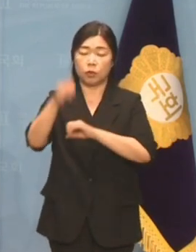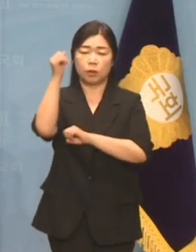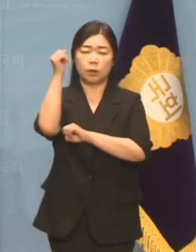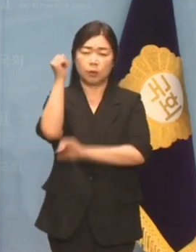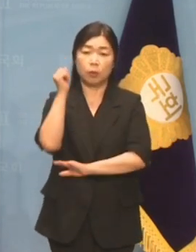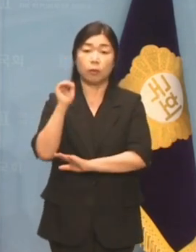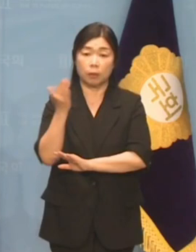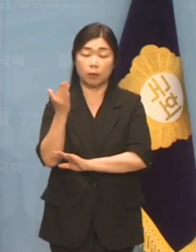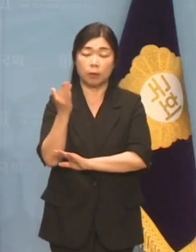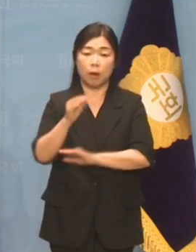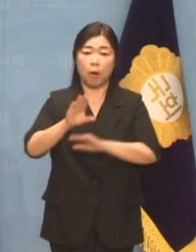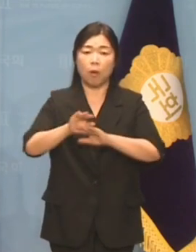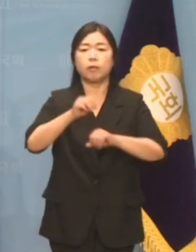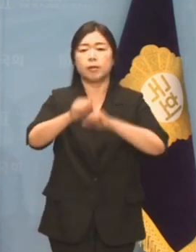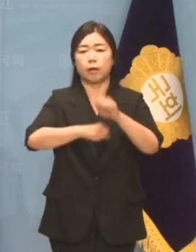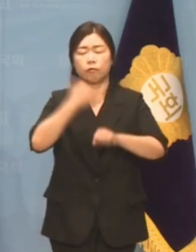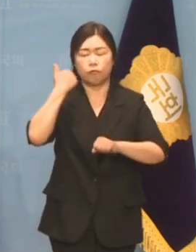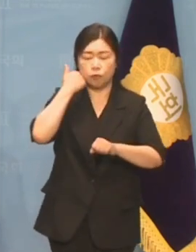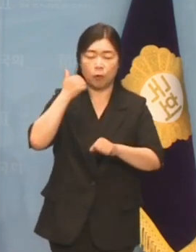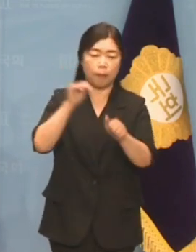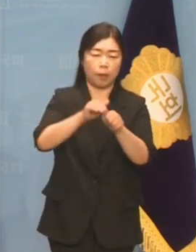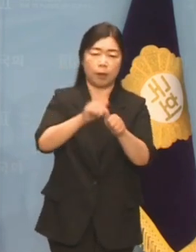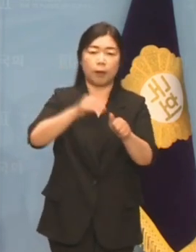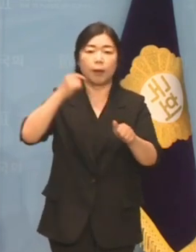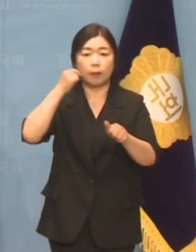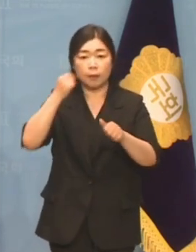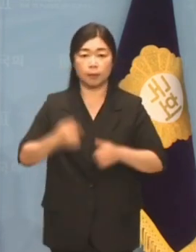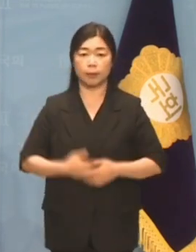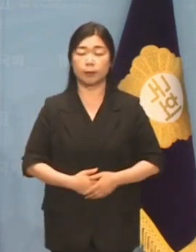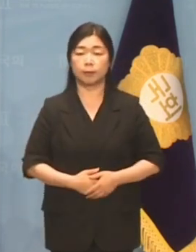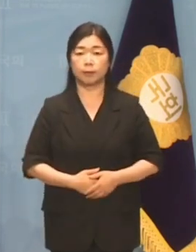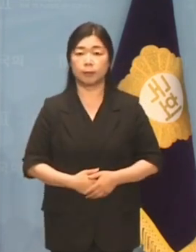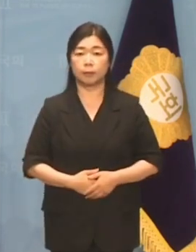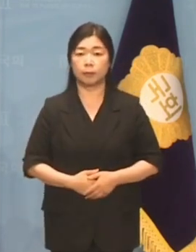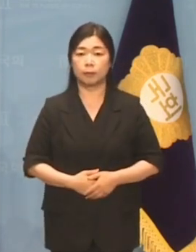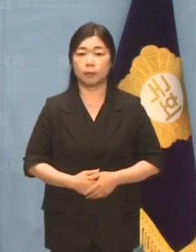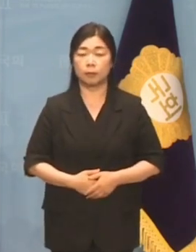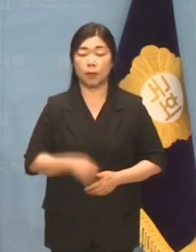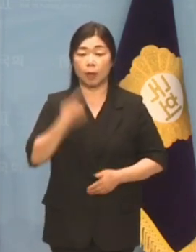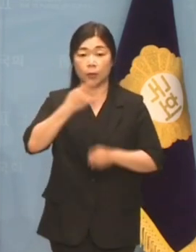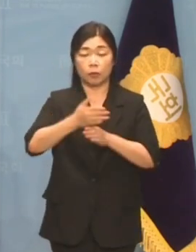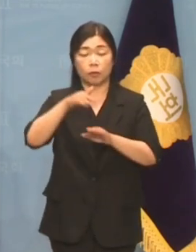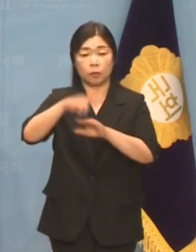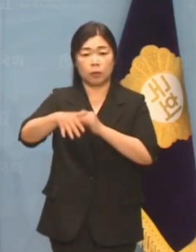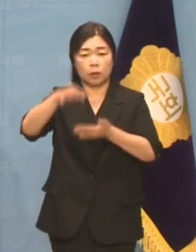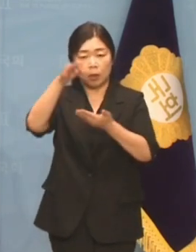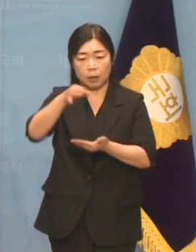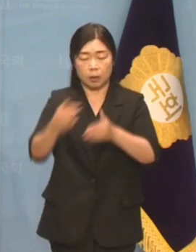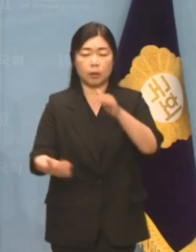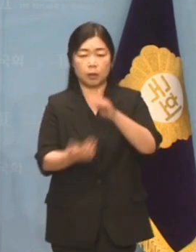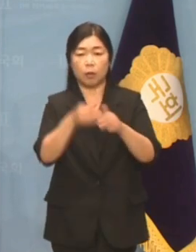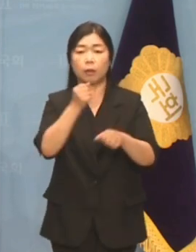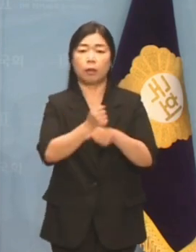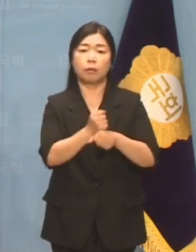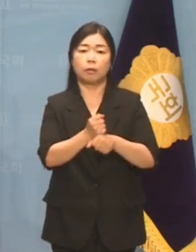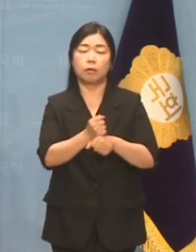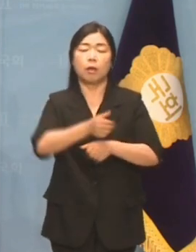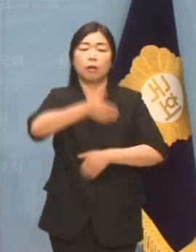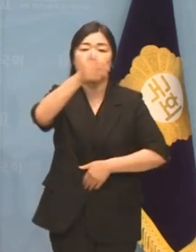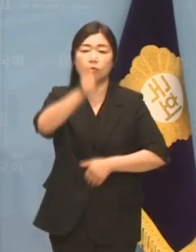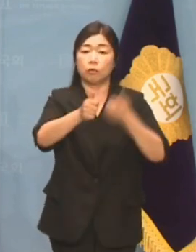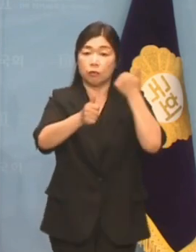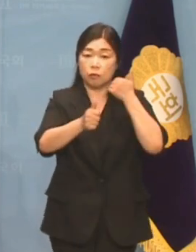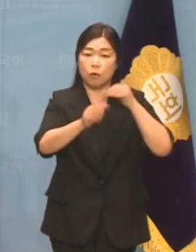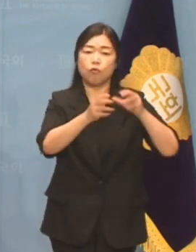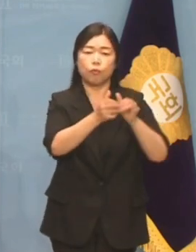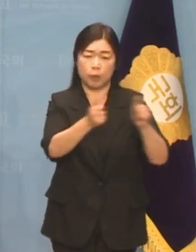기둥인 언론자유는 그 누구도 흔들 수 없습니다. 민주주의의 가치를 실현하는 공영방송의 주인은